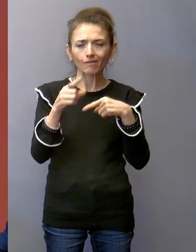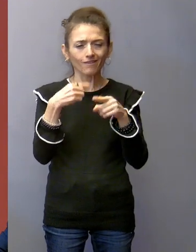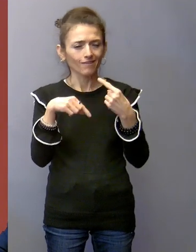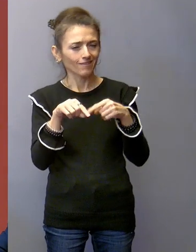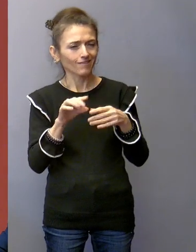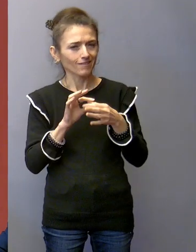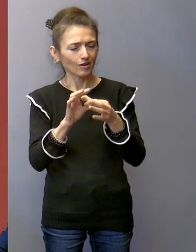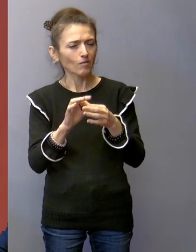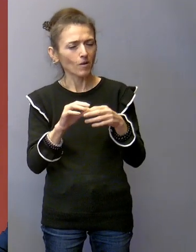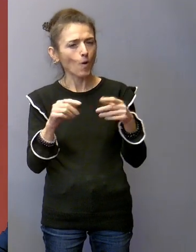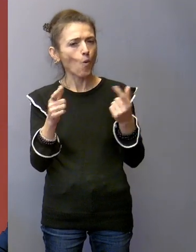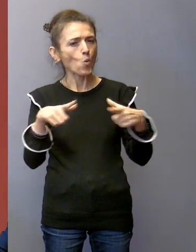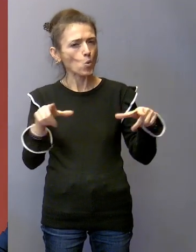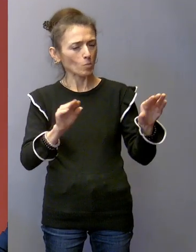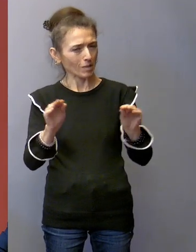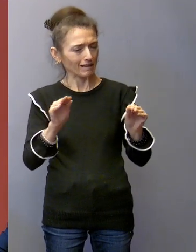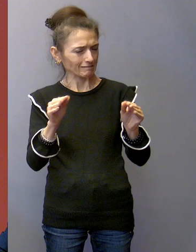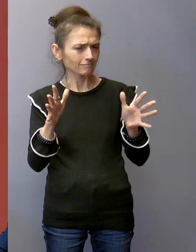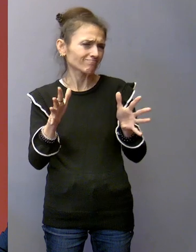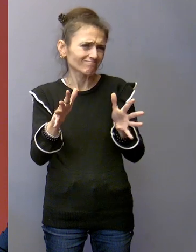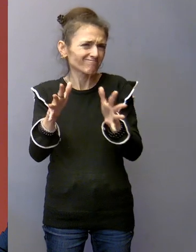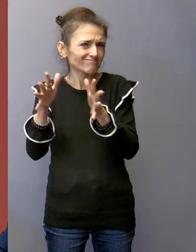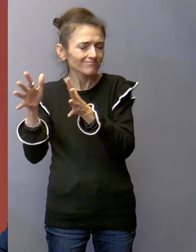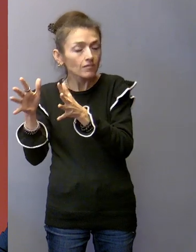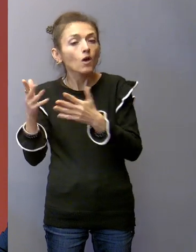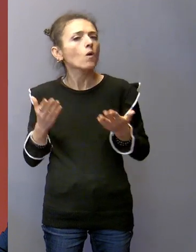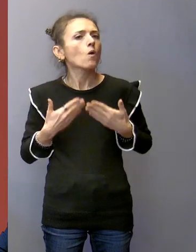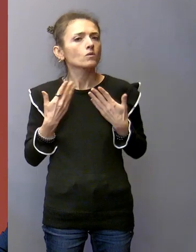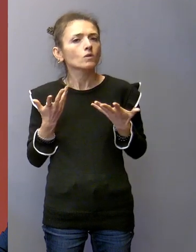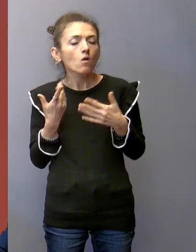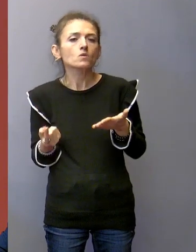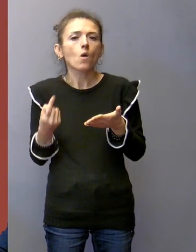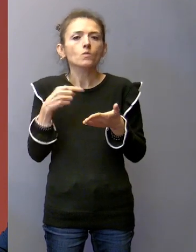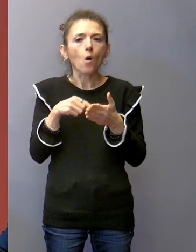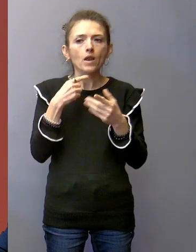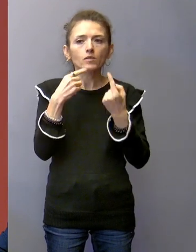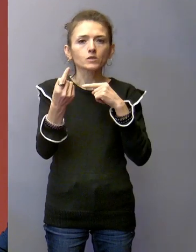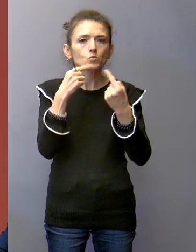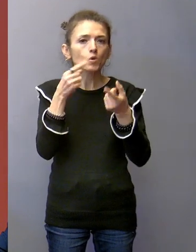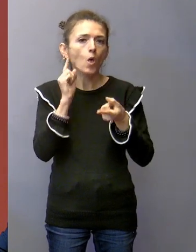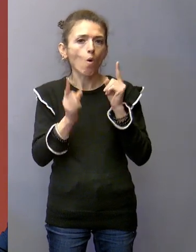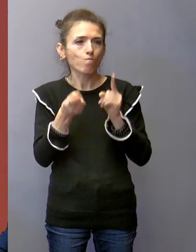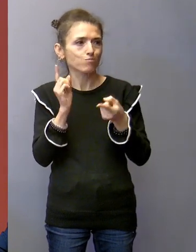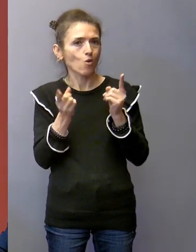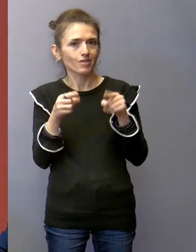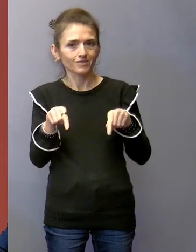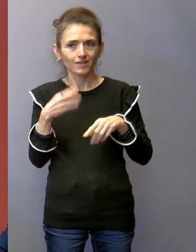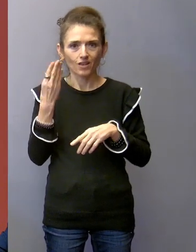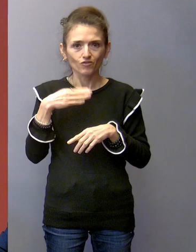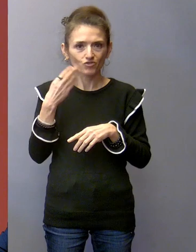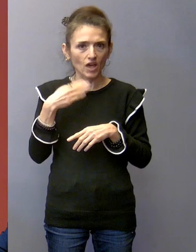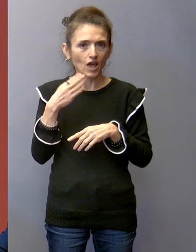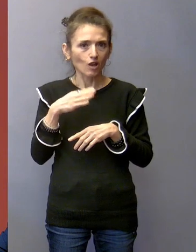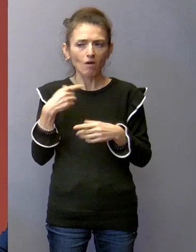Però anche a fare politica in questa città perché forse fino ad oggi ne abbiamo fatta pochina quindi ringrazio